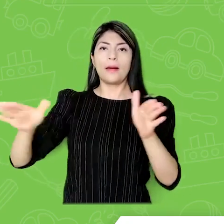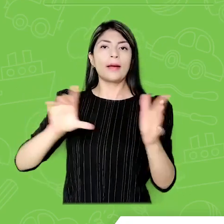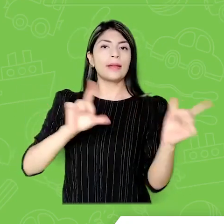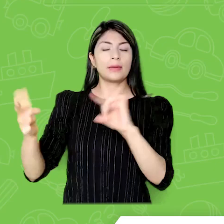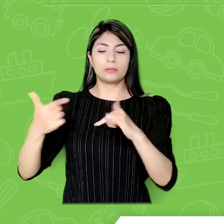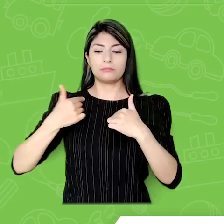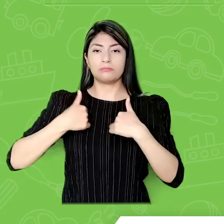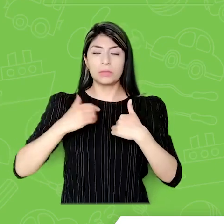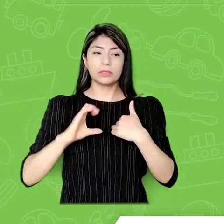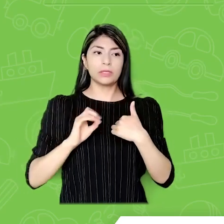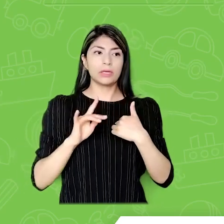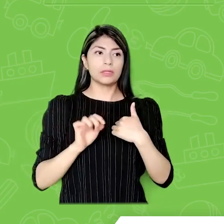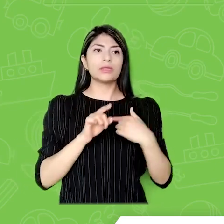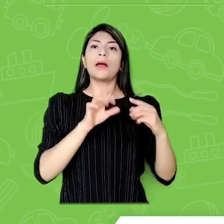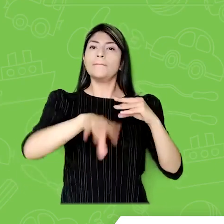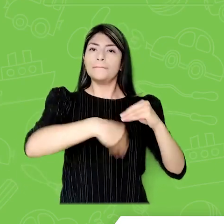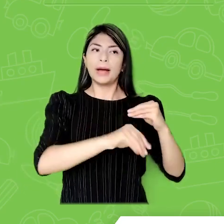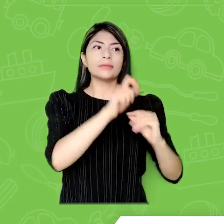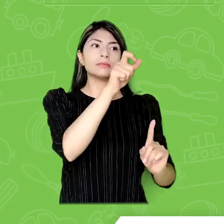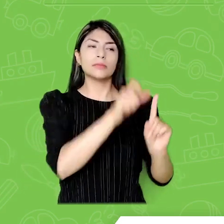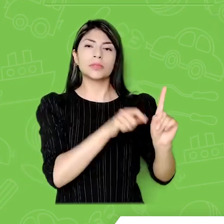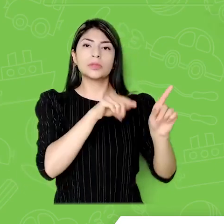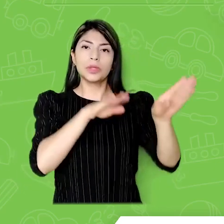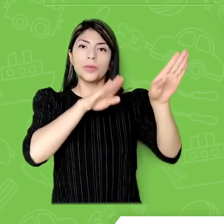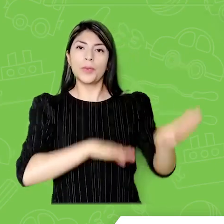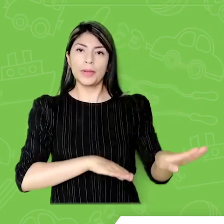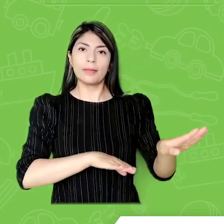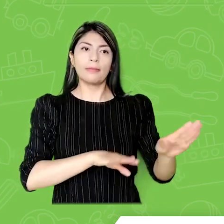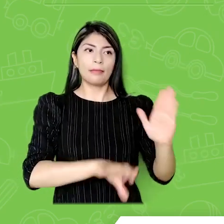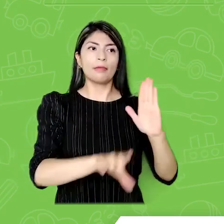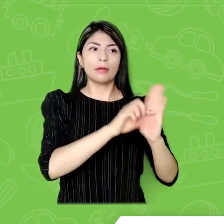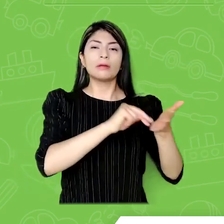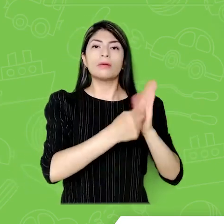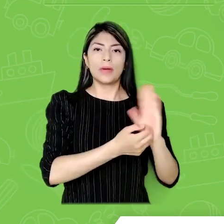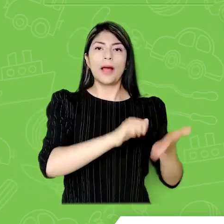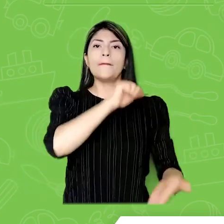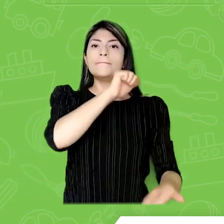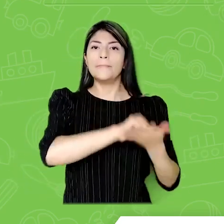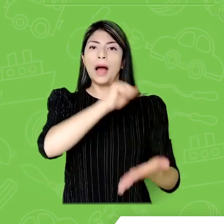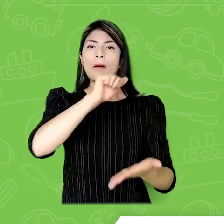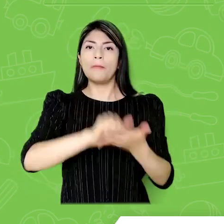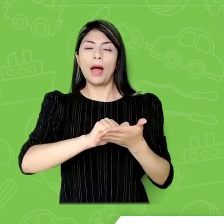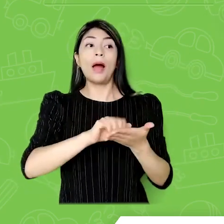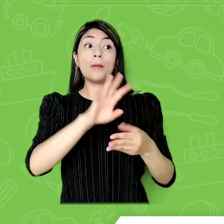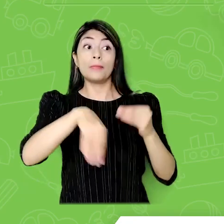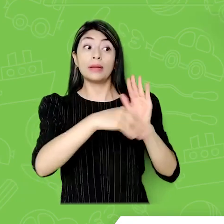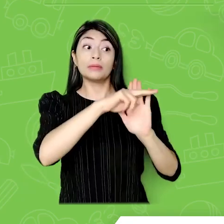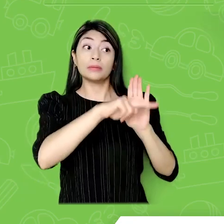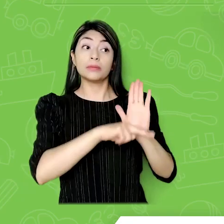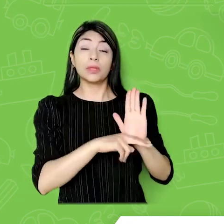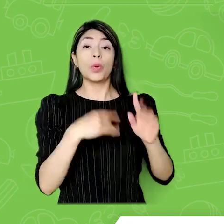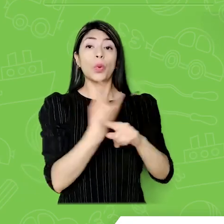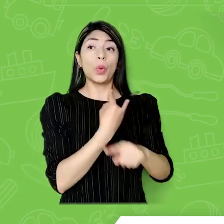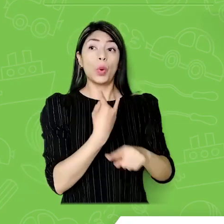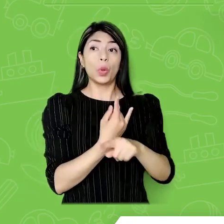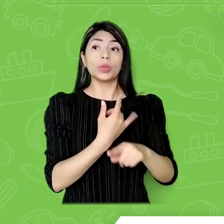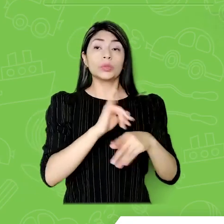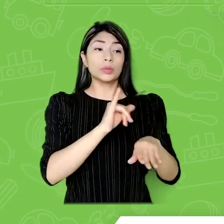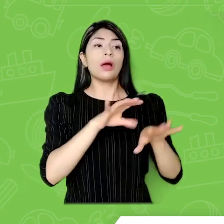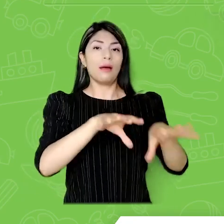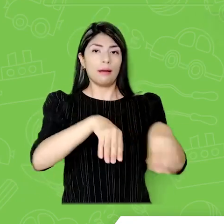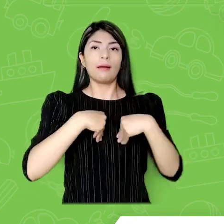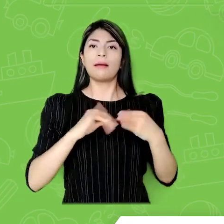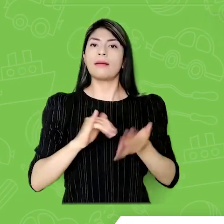legal al registrarla en este aplicativo y aceptar sus condiciones de uso, directamente o mediante el jefe de la unidad de